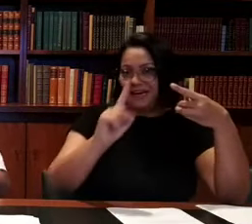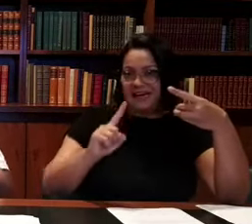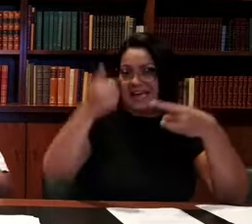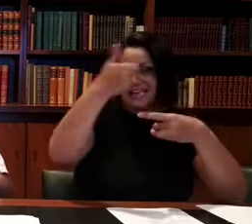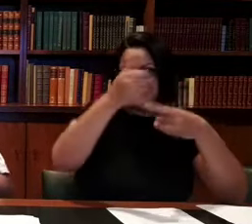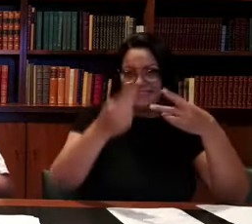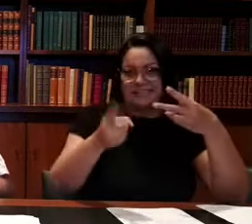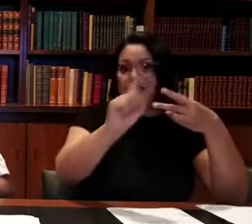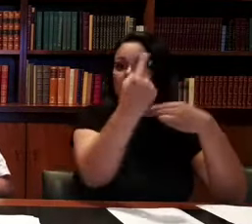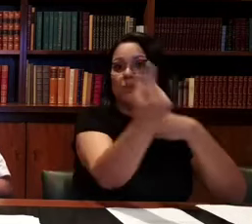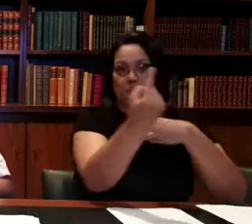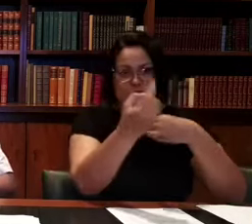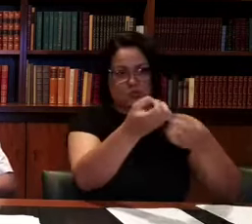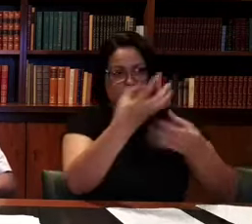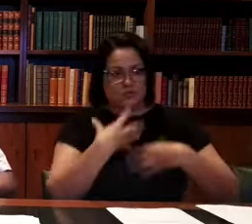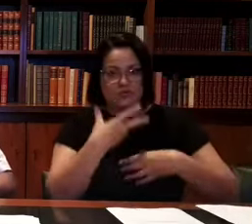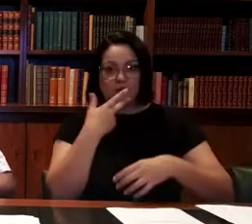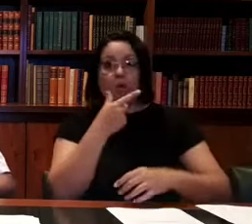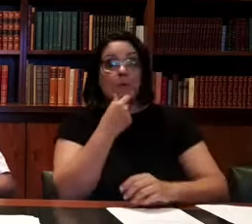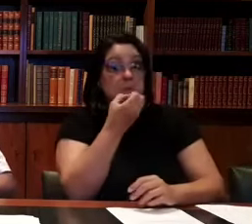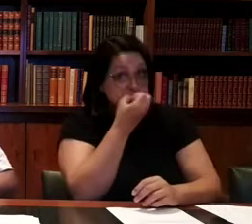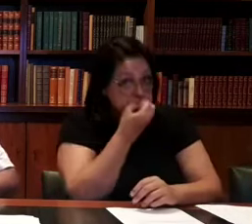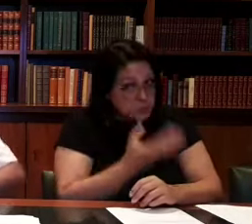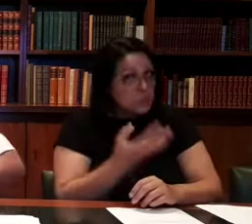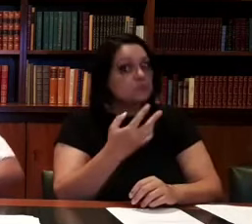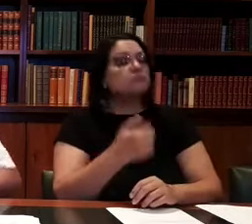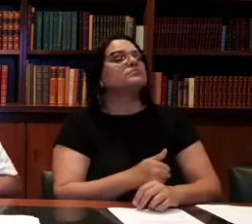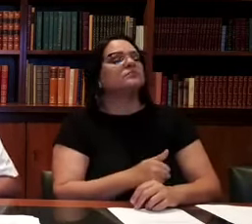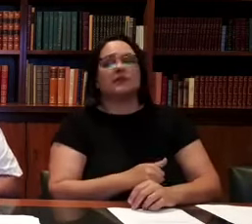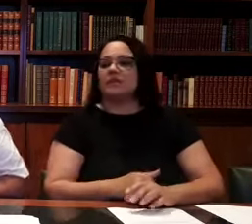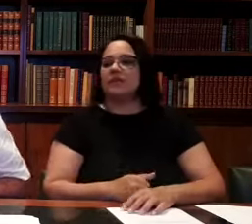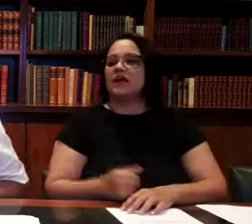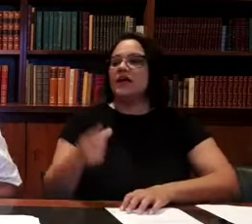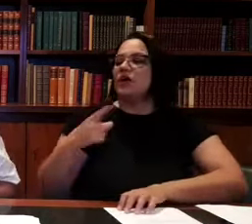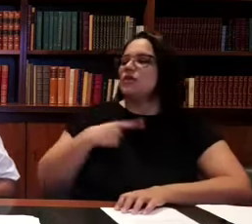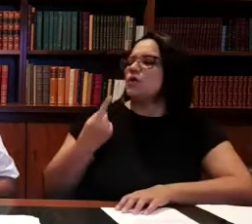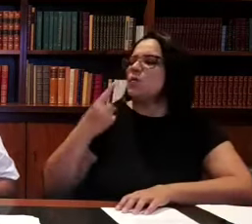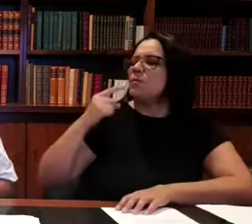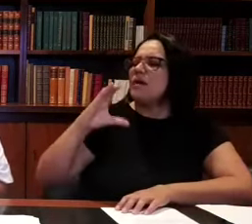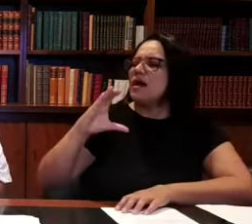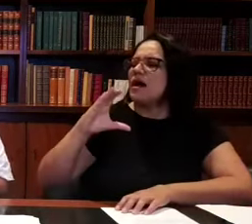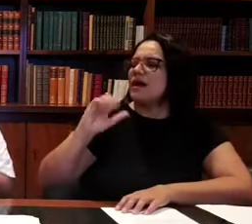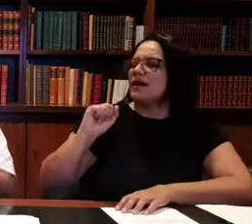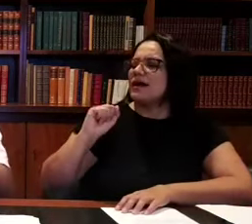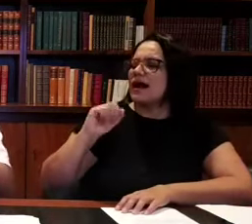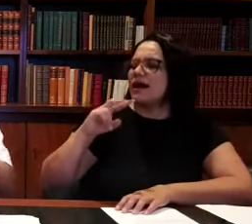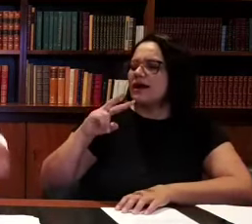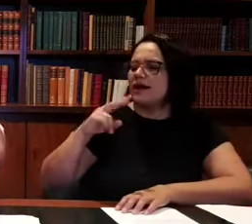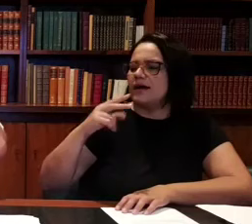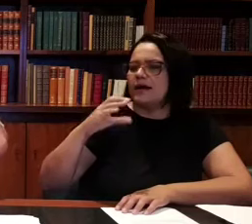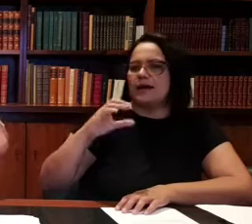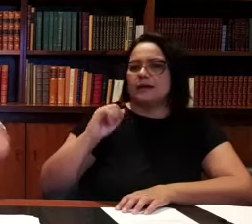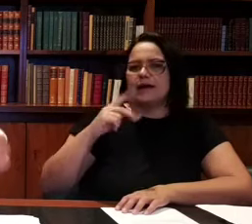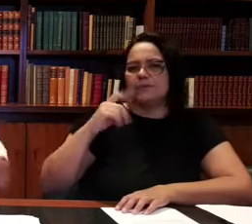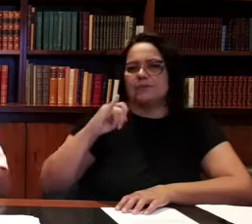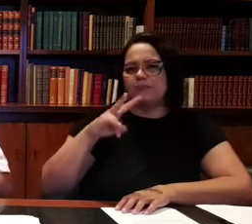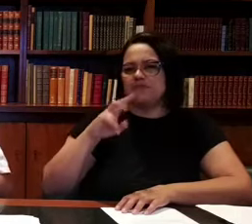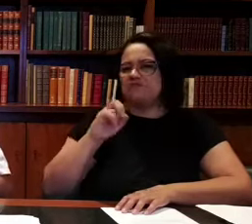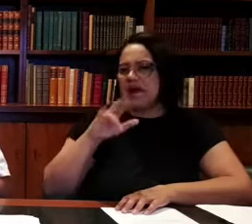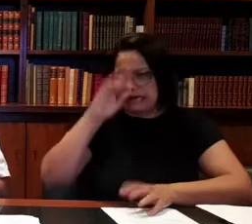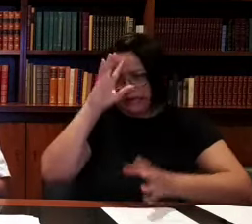suplente eu não vou falar nada então falou que o cara muito bom também mas eu tenho uma capivara que tem capivara é um processo né